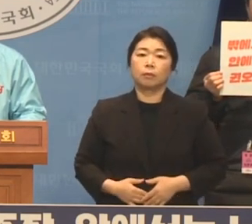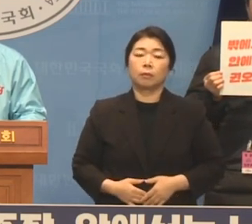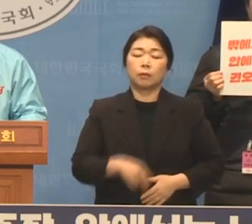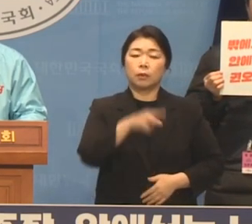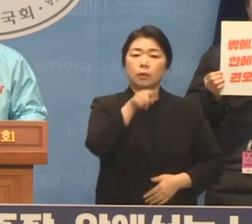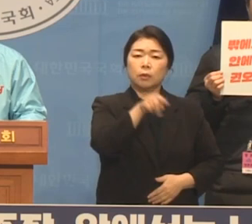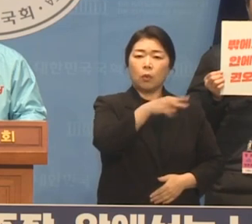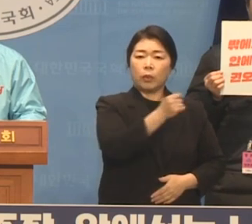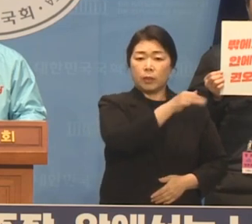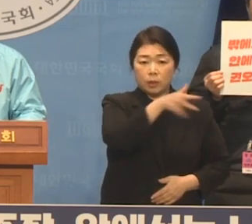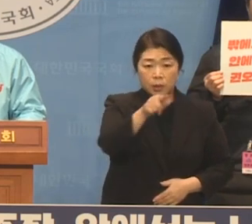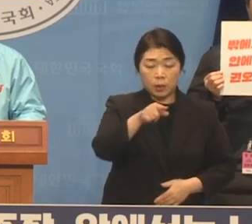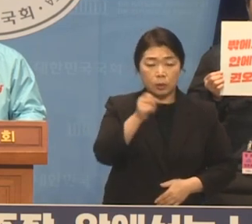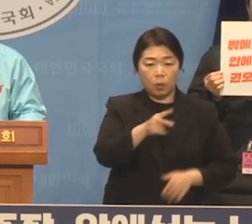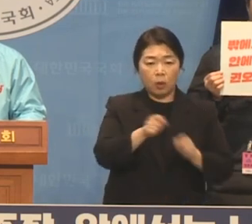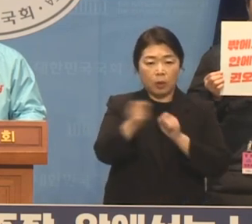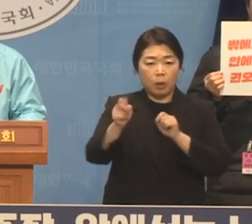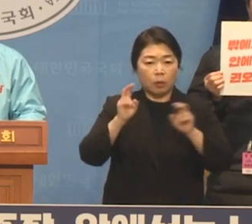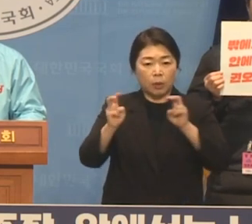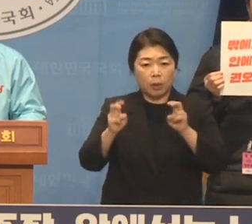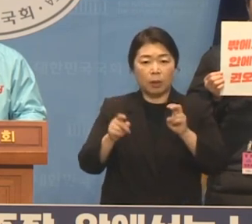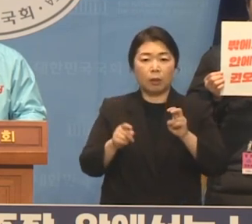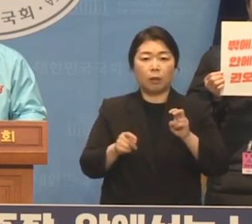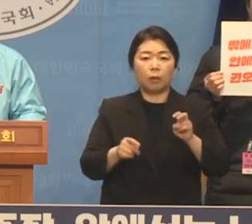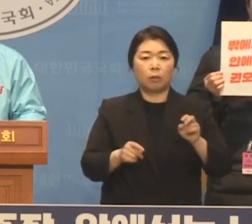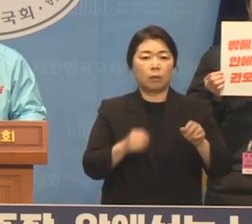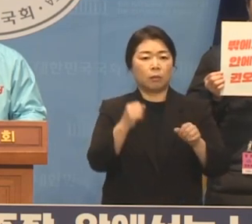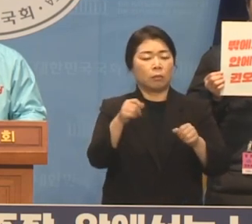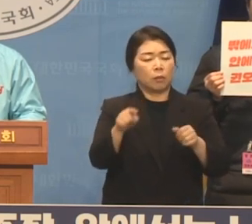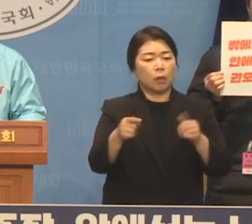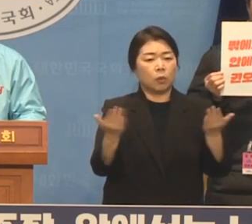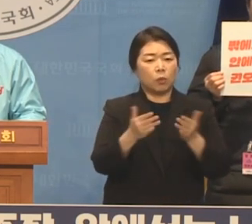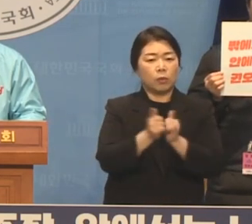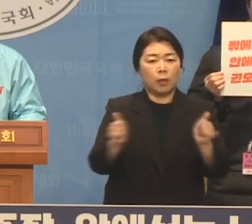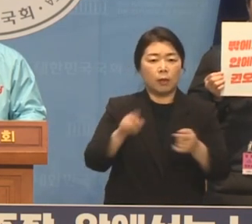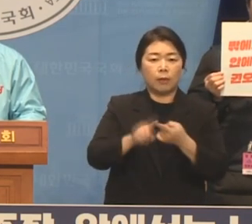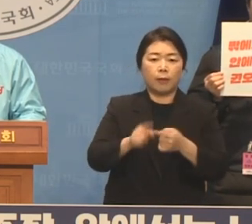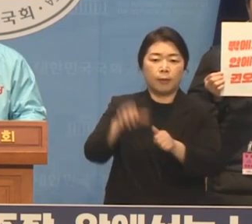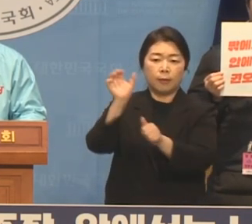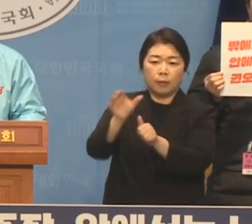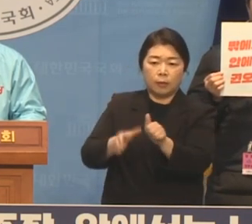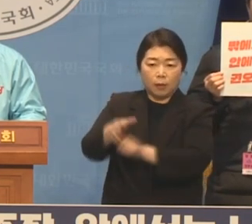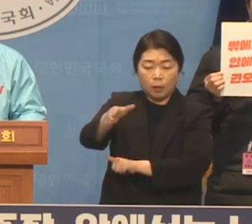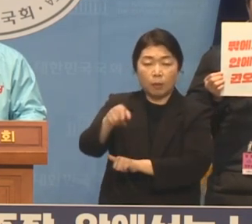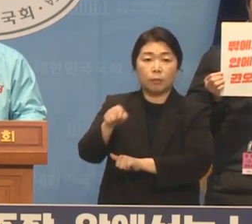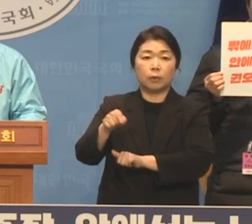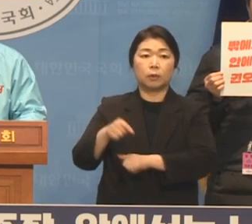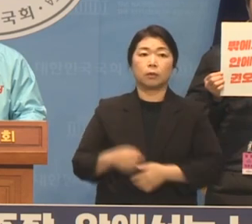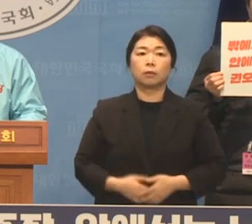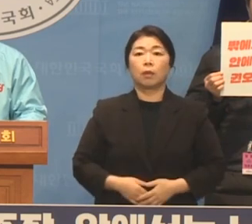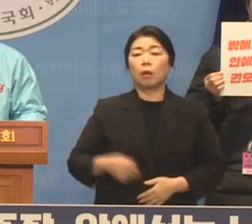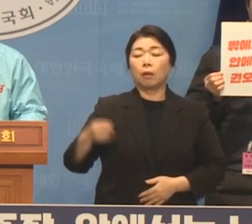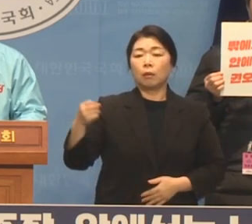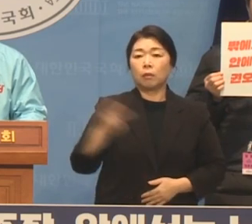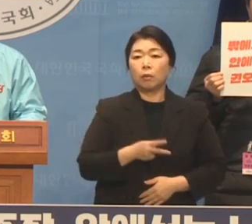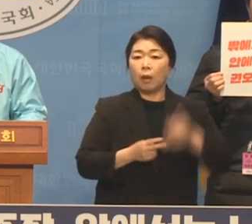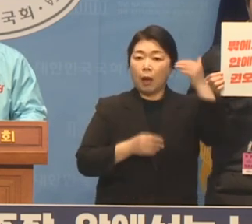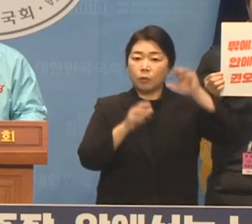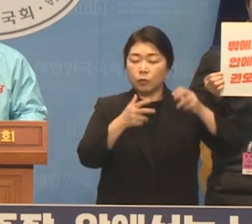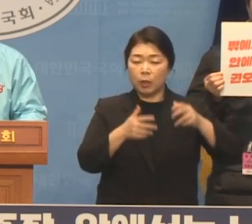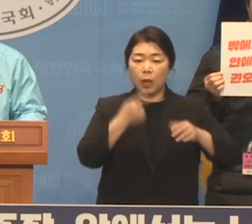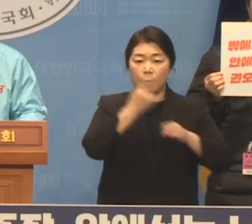도이치모터스와 계열사인 도이치 아우토에서 자행되고 있는 노동자들에 대한 탄압, 그리고